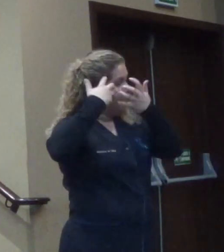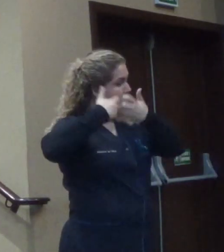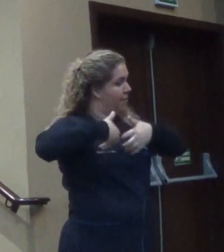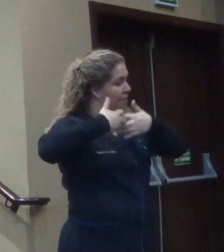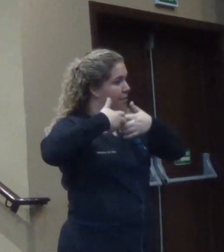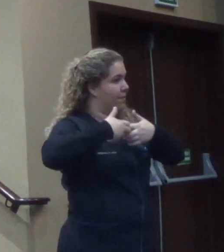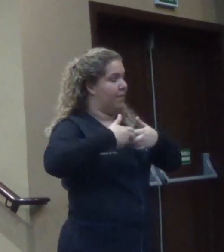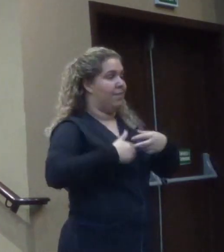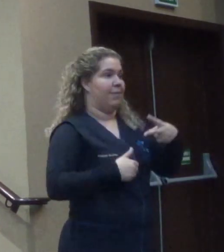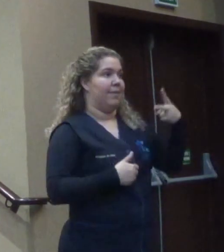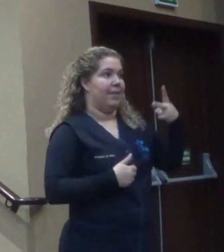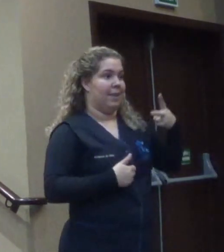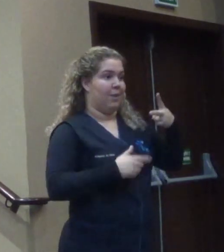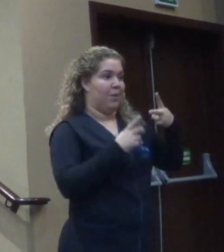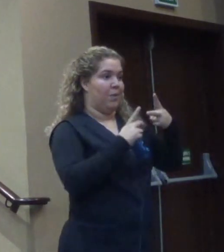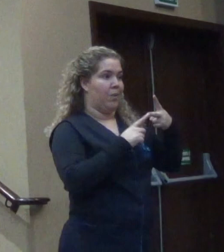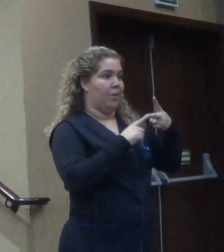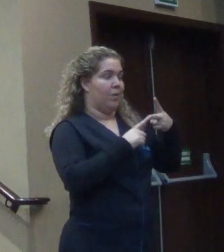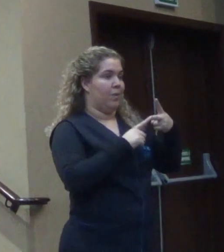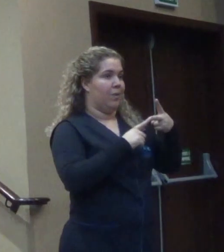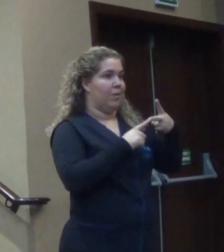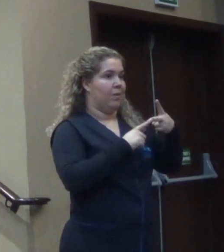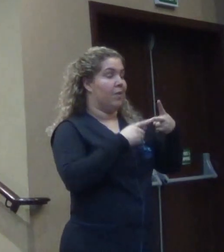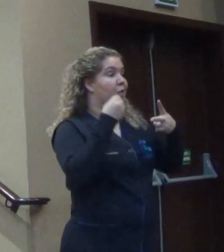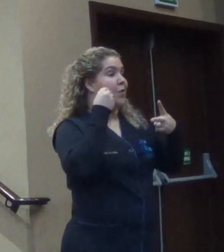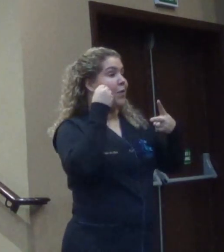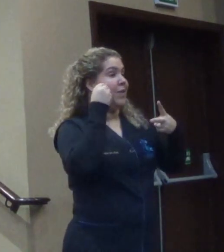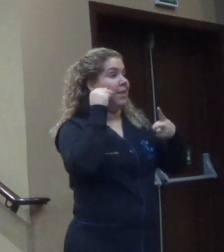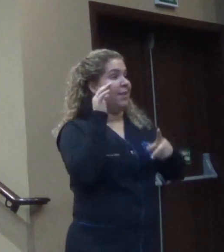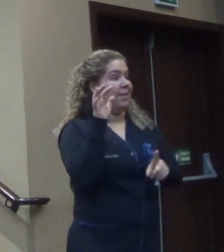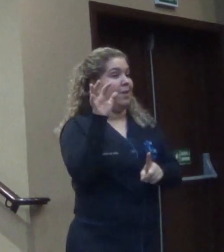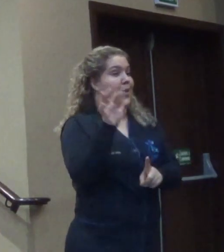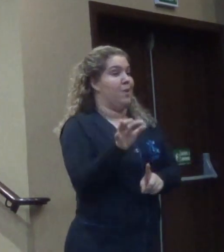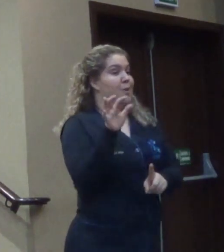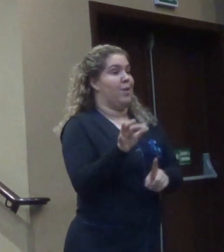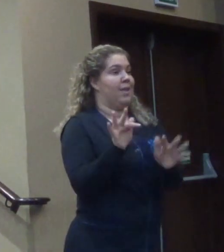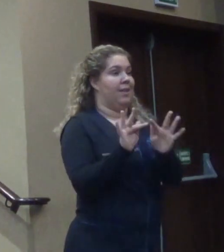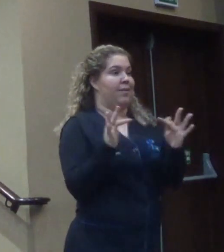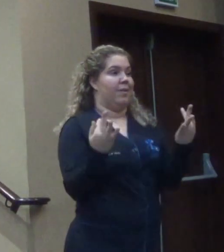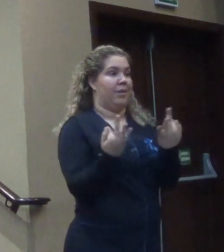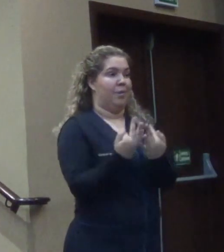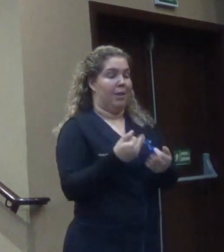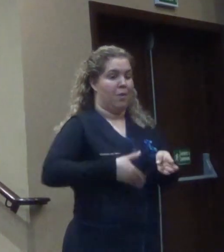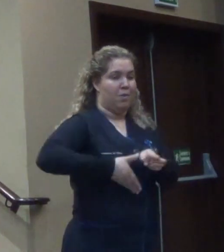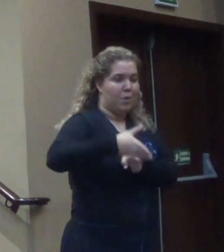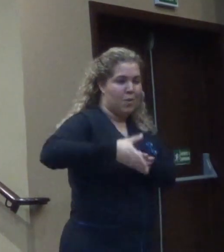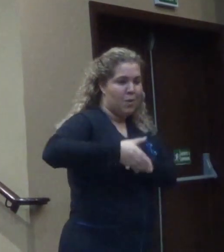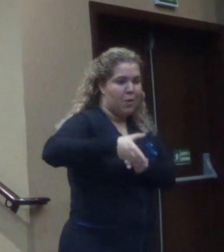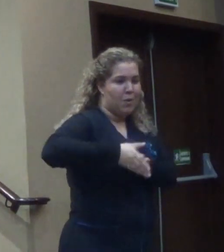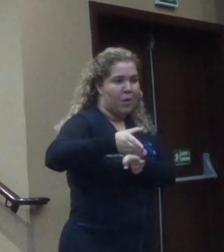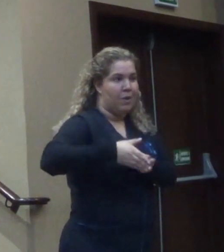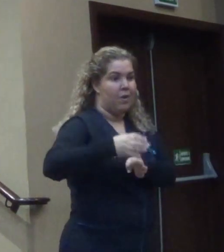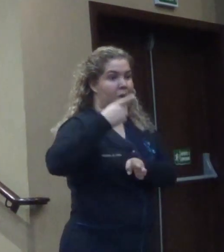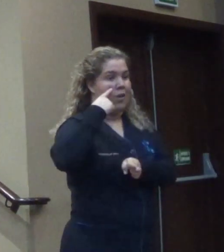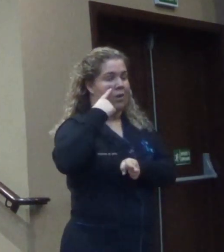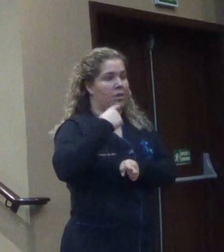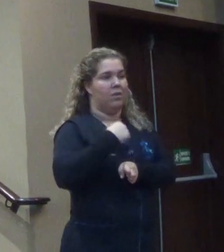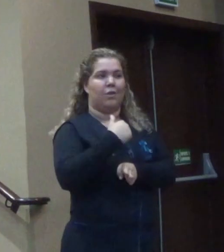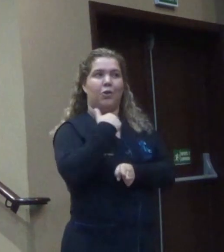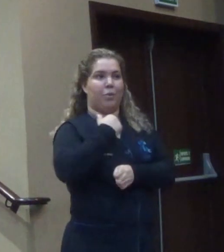Segundo lugar, vou tentar contaminar a minha família. E isso não pode ser por